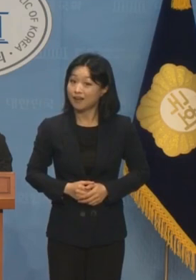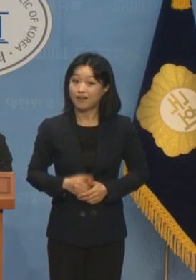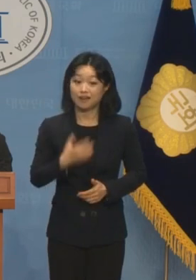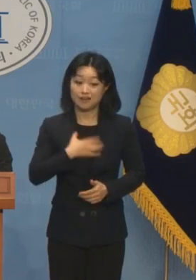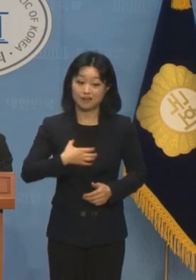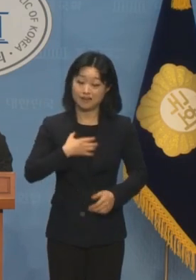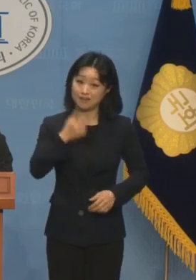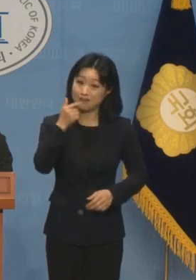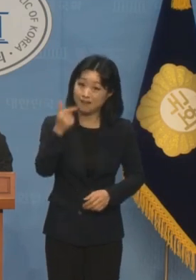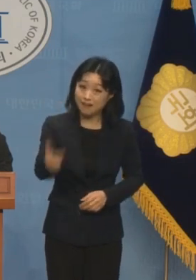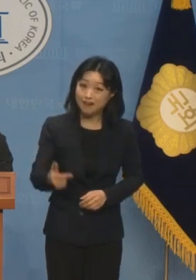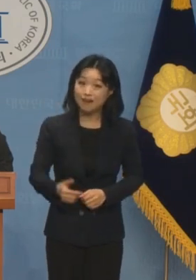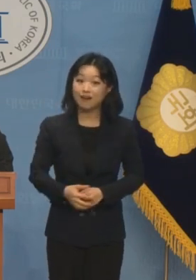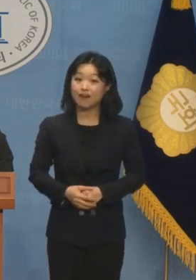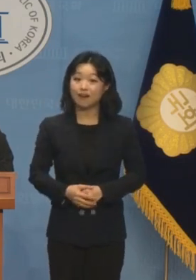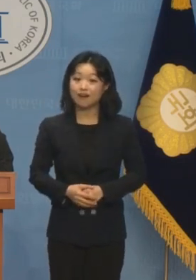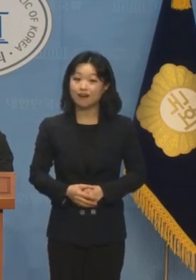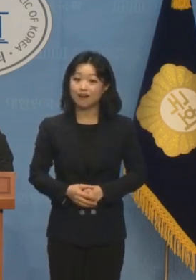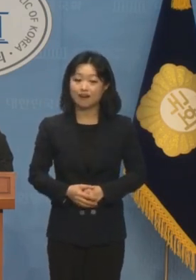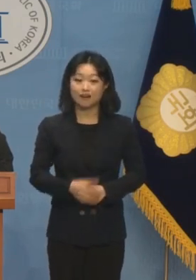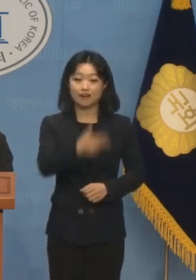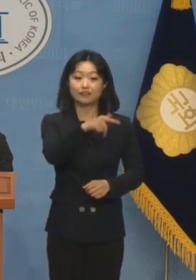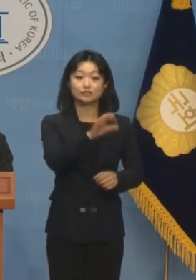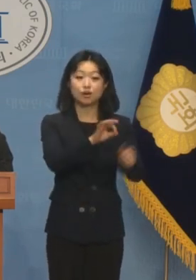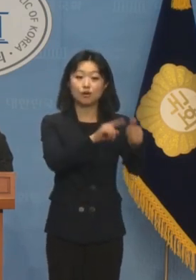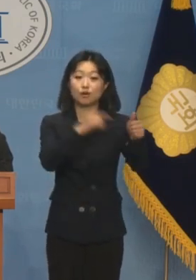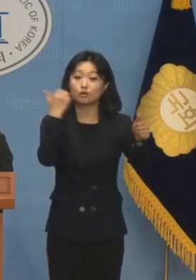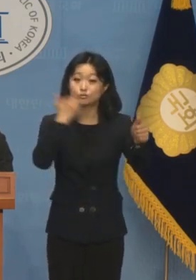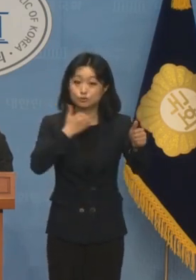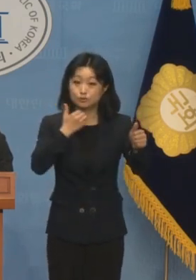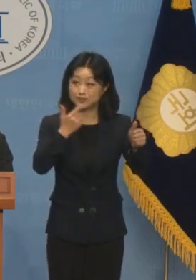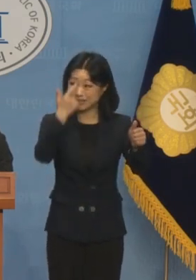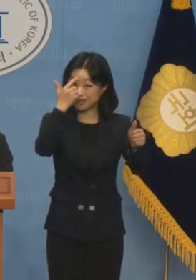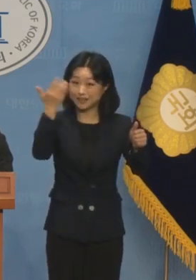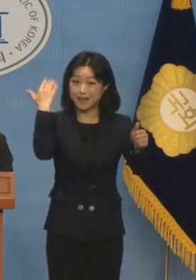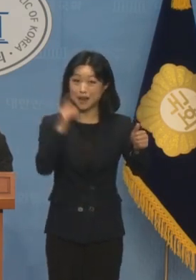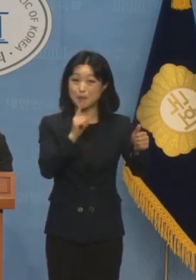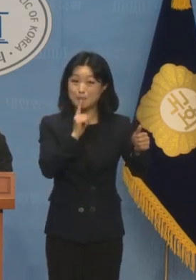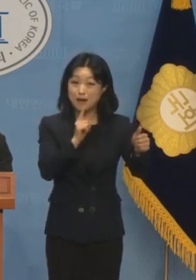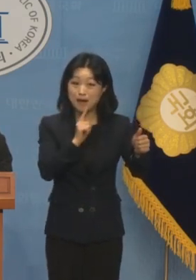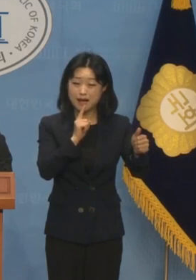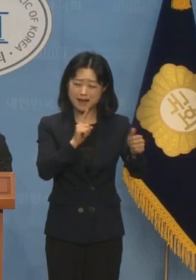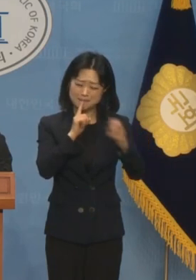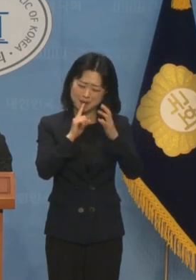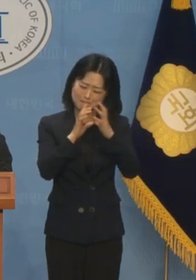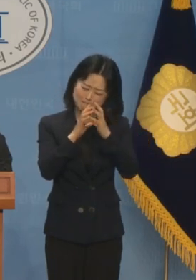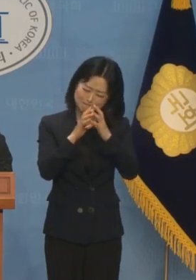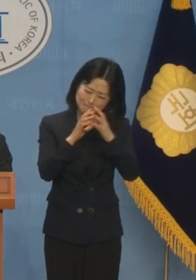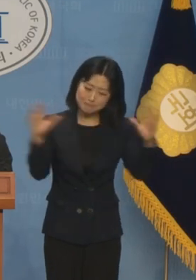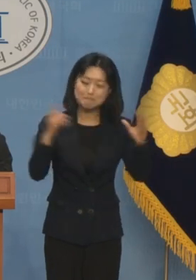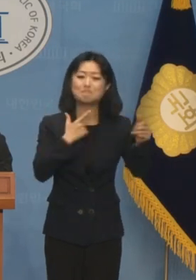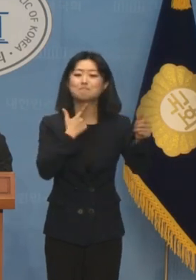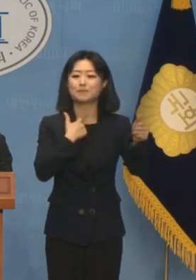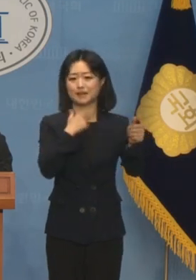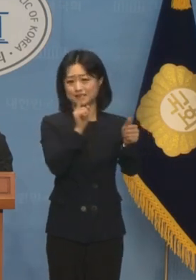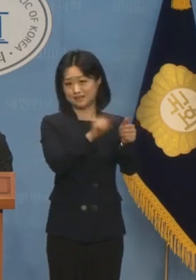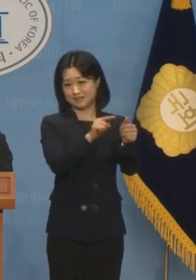우려스러운 인사입니다. 정진석 의원의 말이 늘 논란이 되었기 때문입니다.